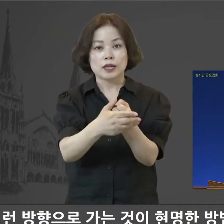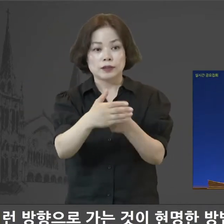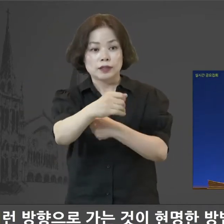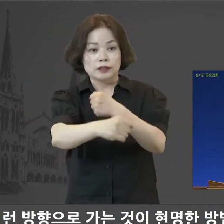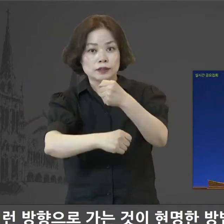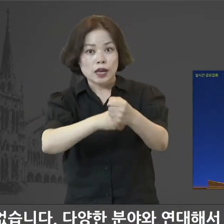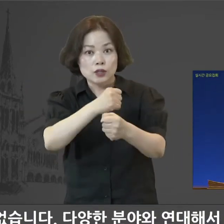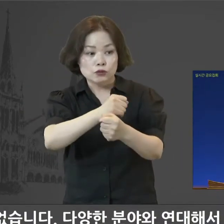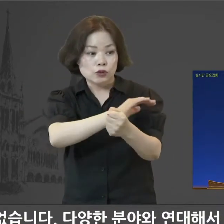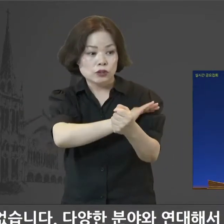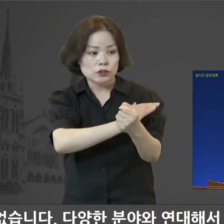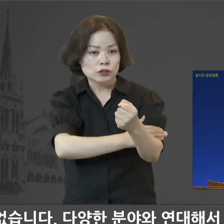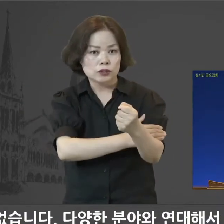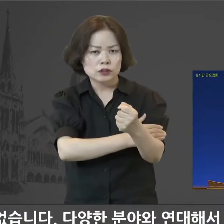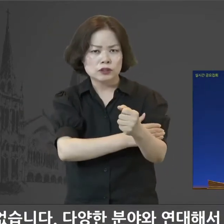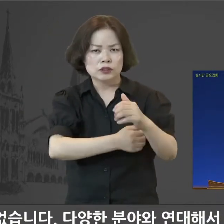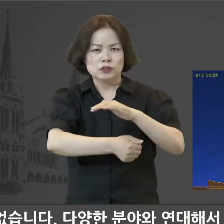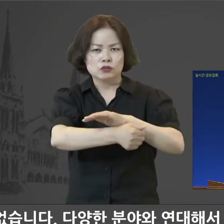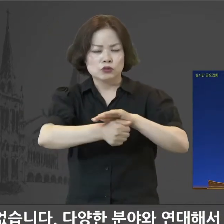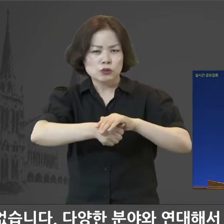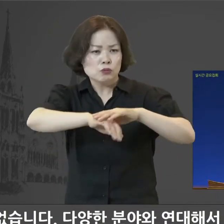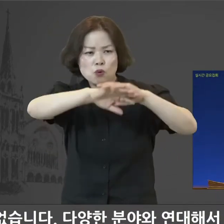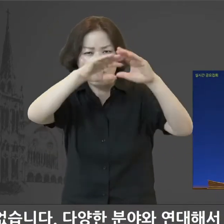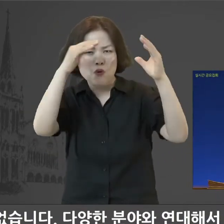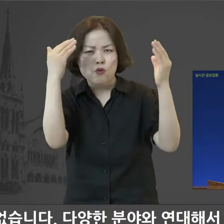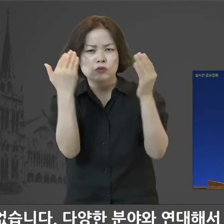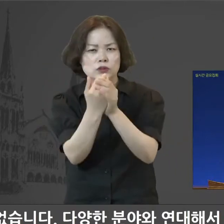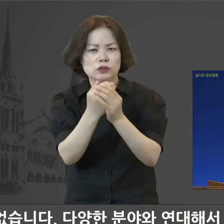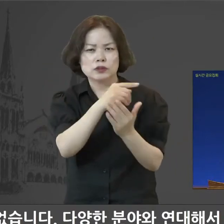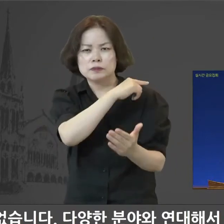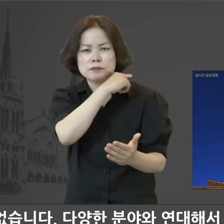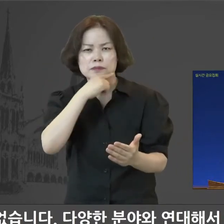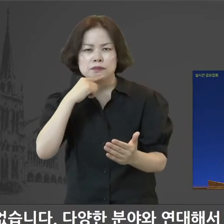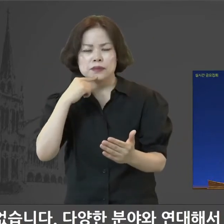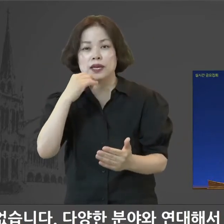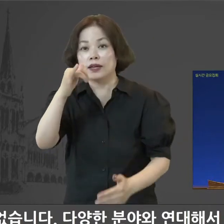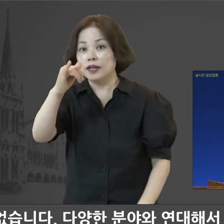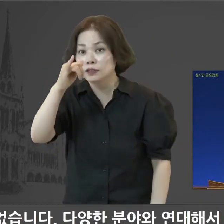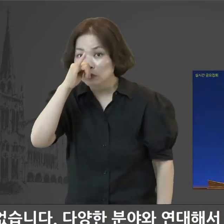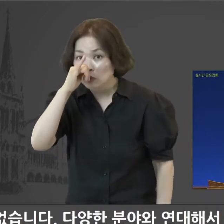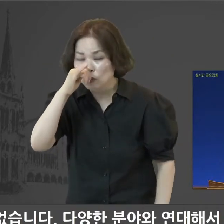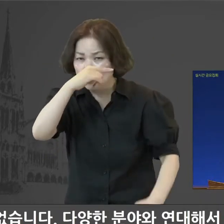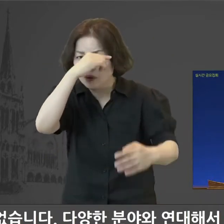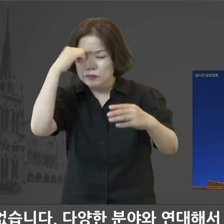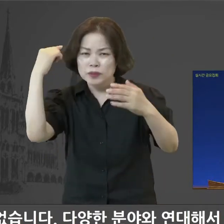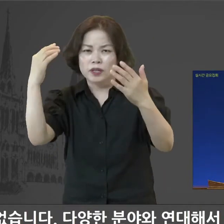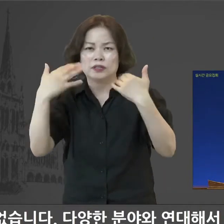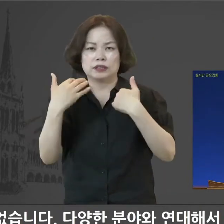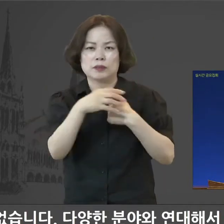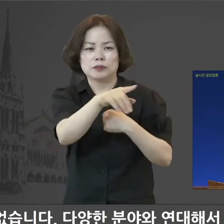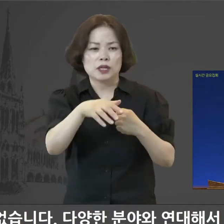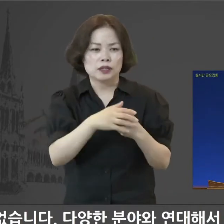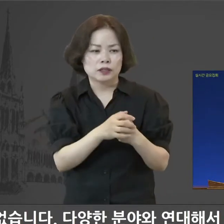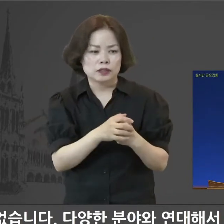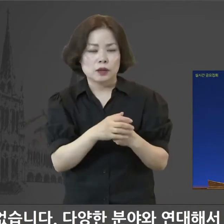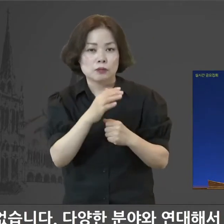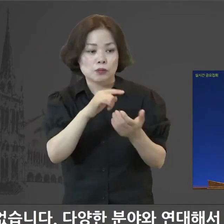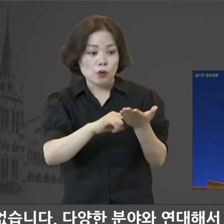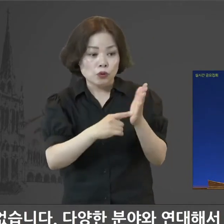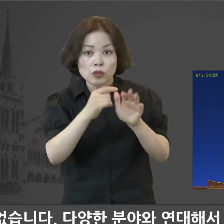자유권이 위축되면 모두가 피해를 보게 돼요. 그리고 학문, 사상, 양심의 자유, 표현의 자유 같은 것들이 지켜질